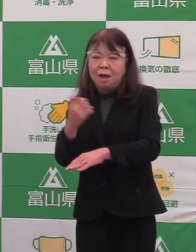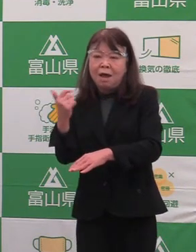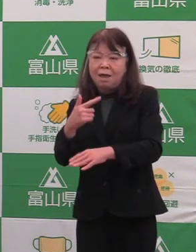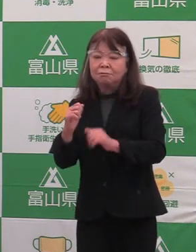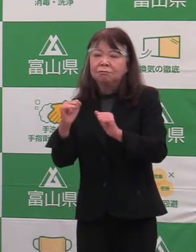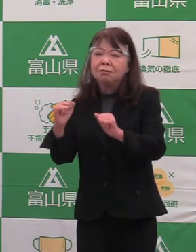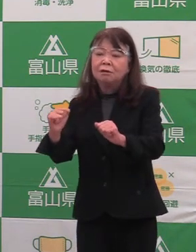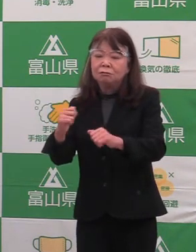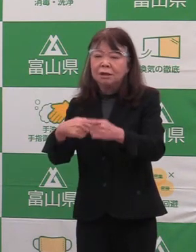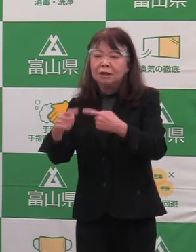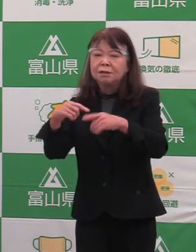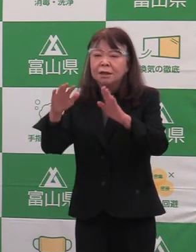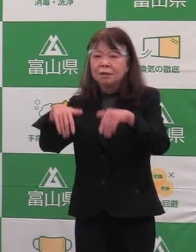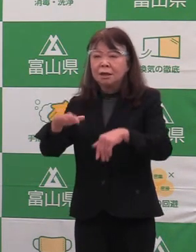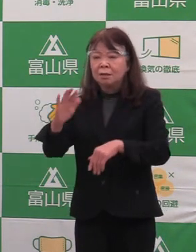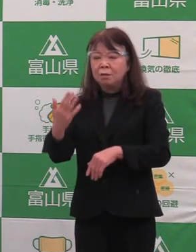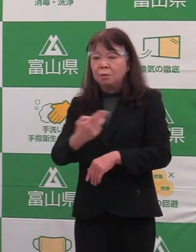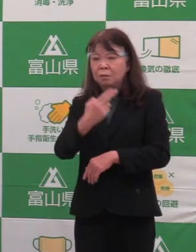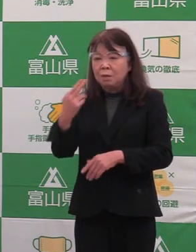富山県では3回目の接種